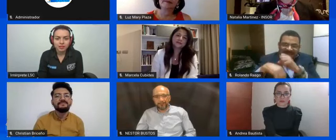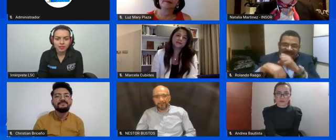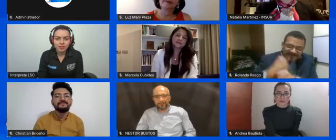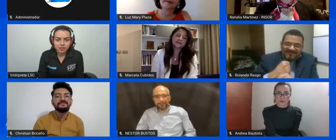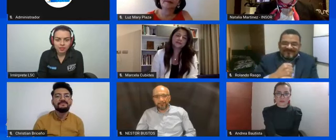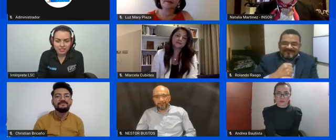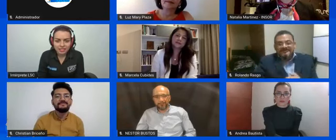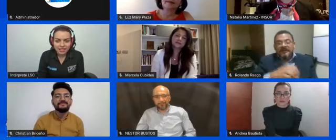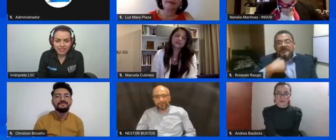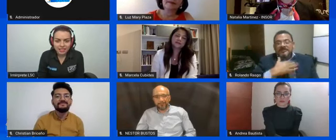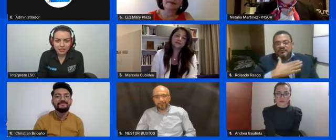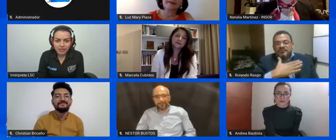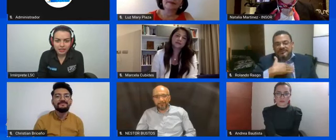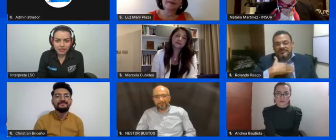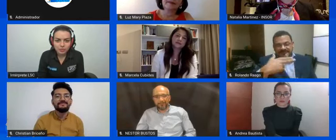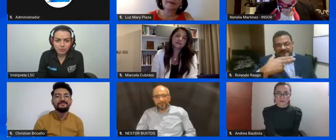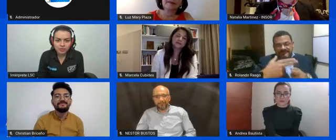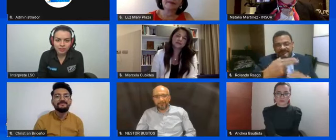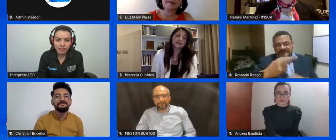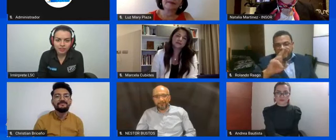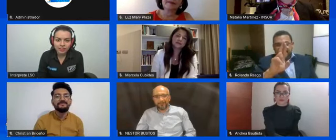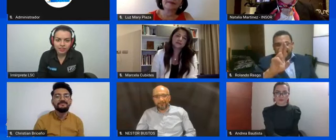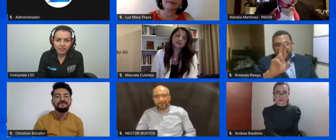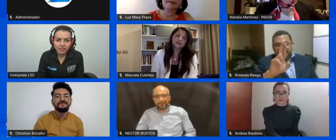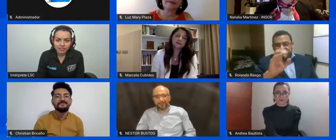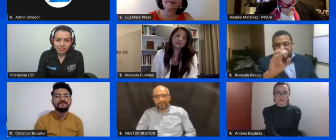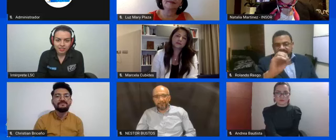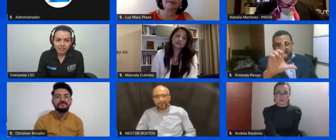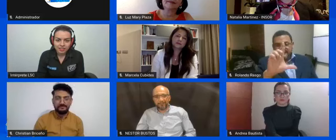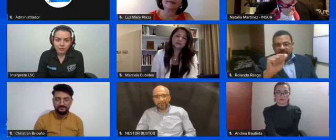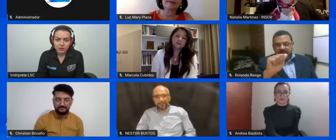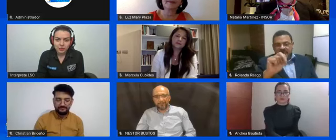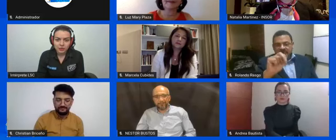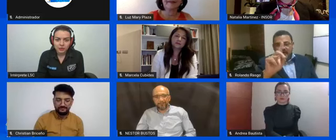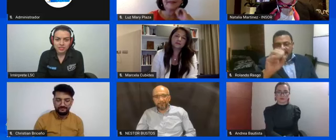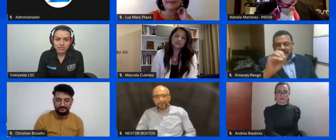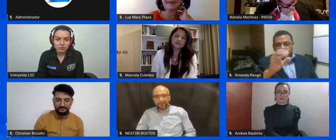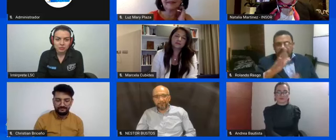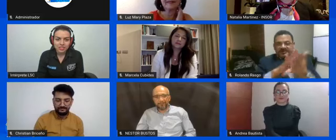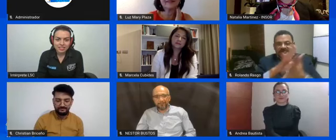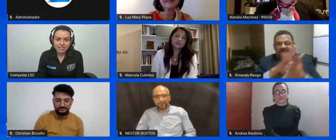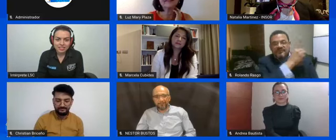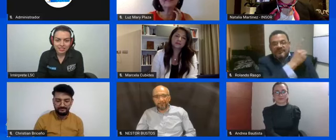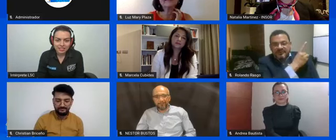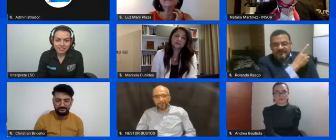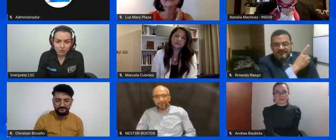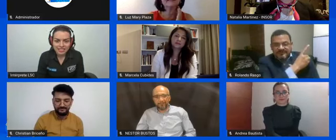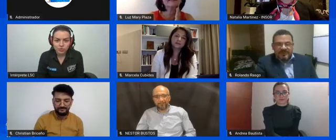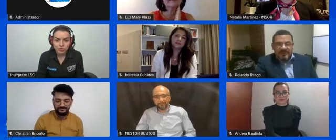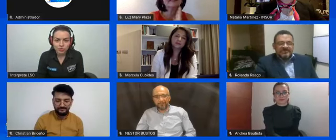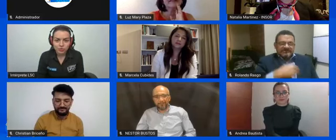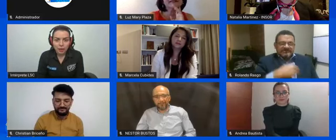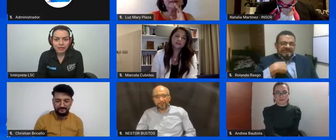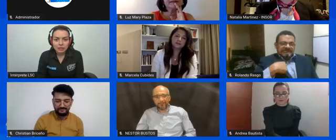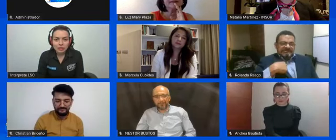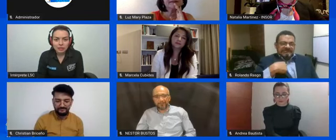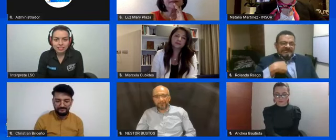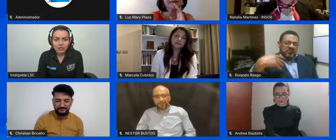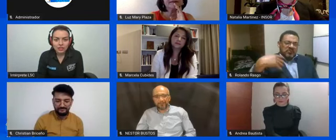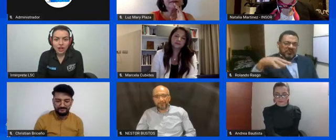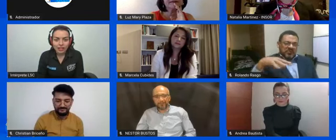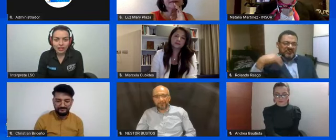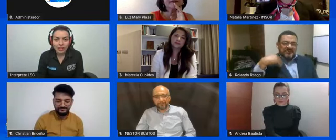Buenas tardes para todos. Bueno, estamos de celebración por los 65 años. Mi nombre es